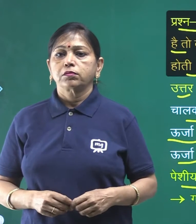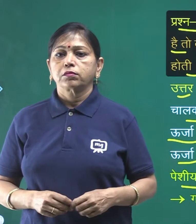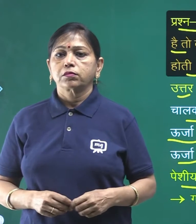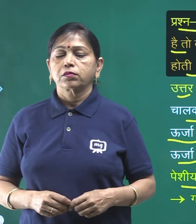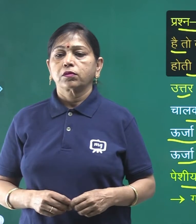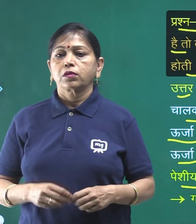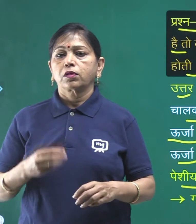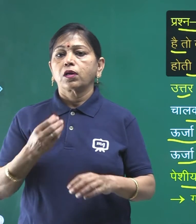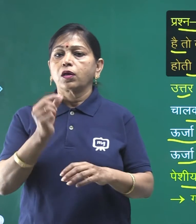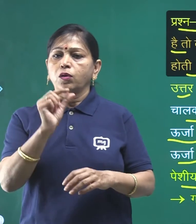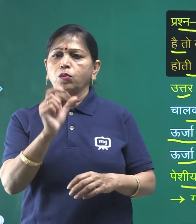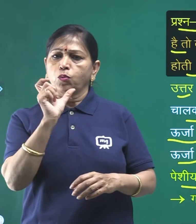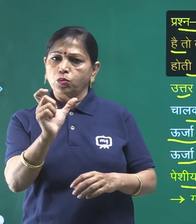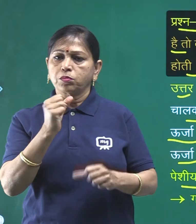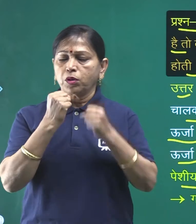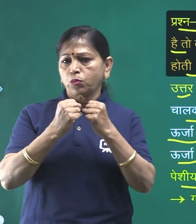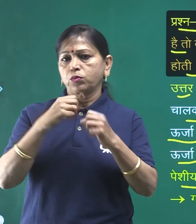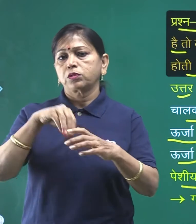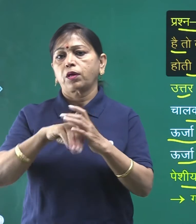ऊष्मीय ऊर्जा में